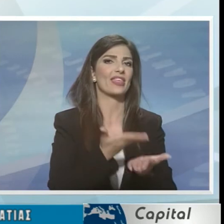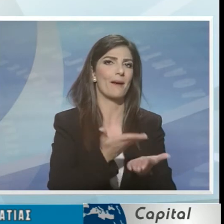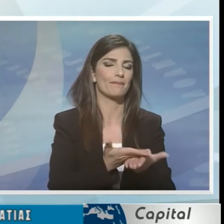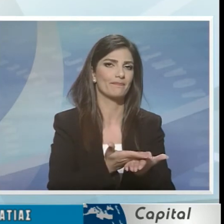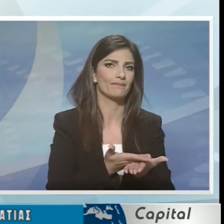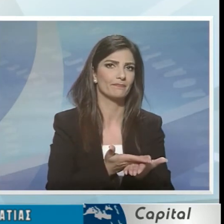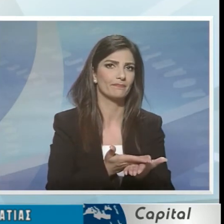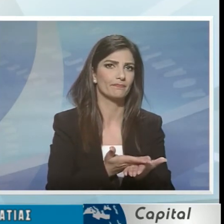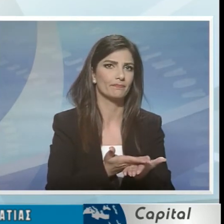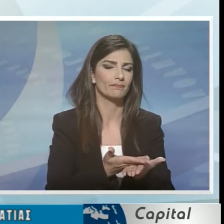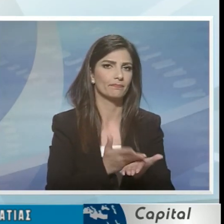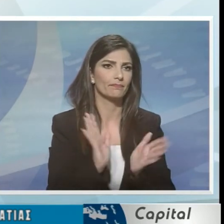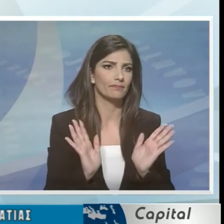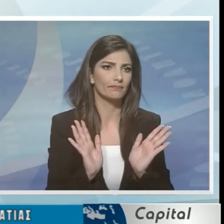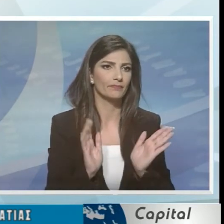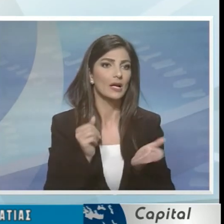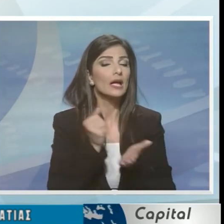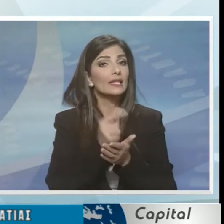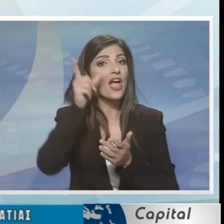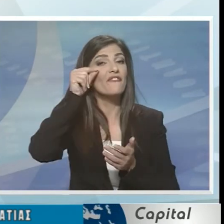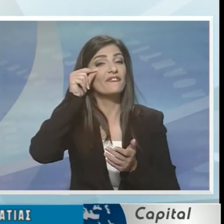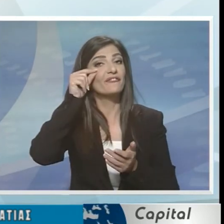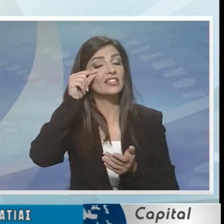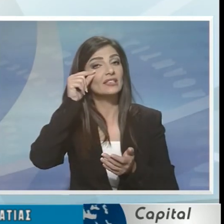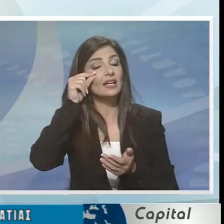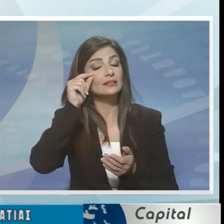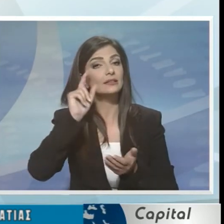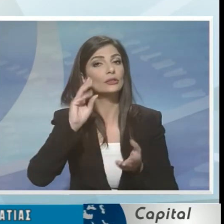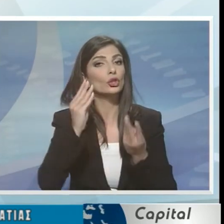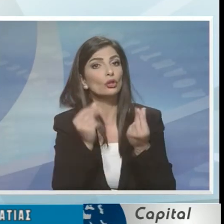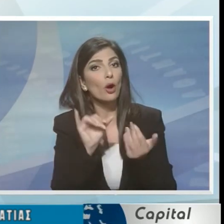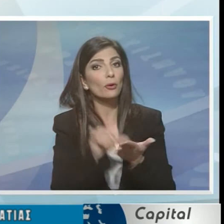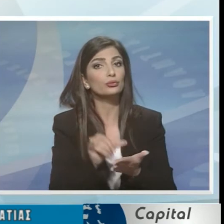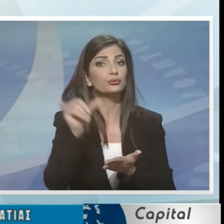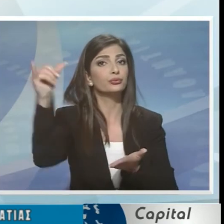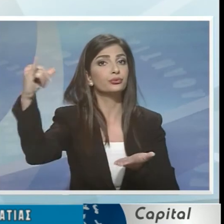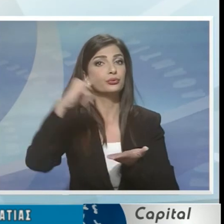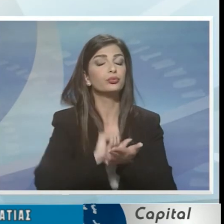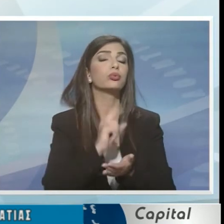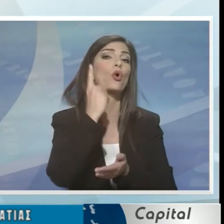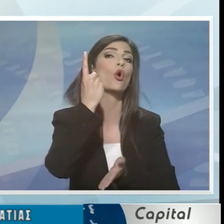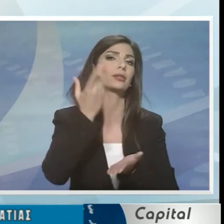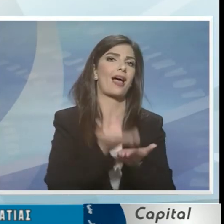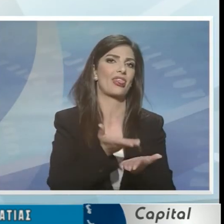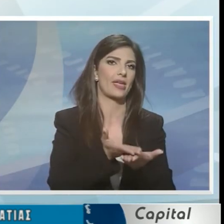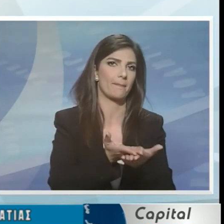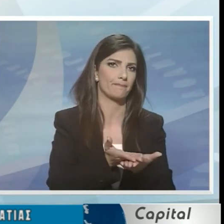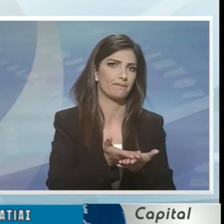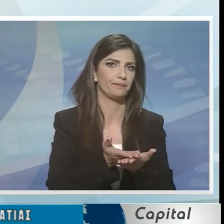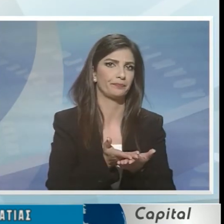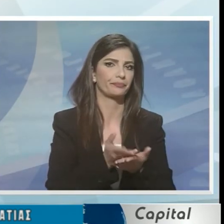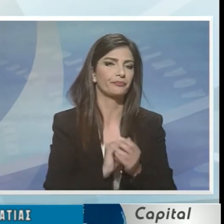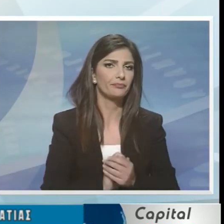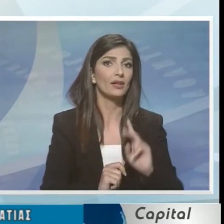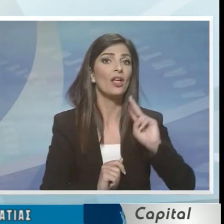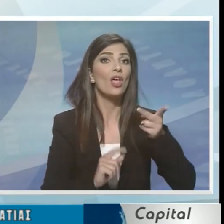υπήκοοι τρίτων χωρών που φοιτούν σε εκπαιδευτικά ιδρύματα στην Κυπριακή Δημοκρατία. Δεύτερον,